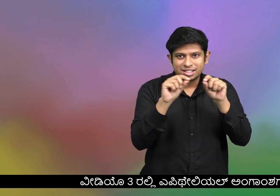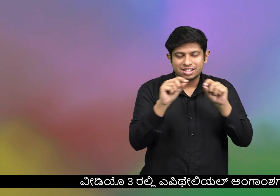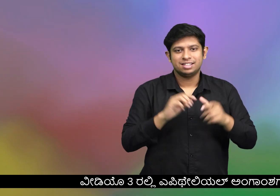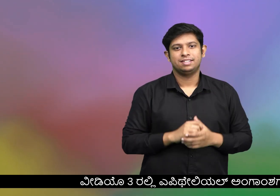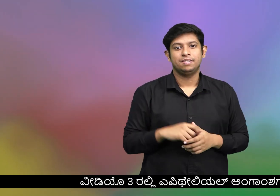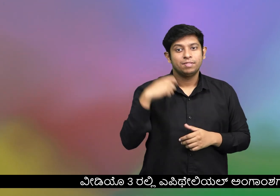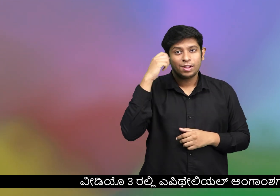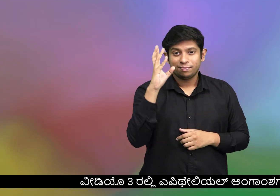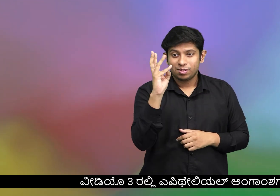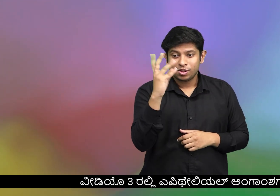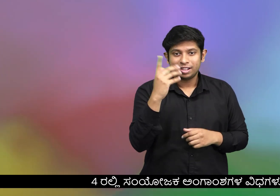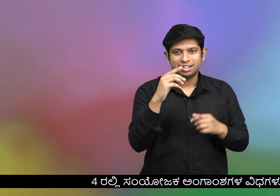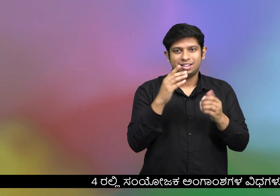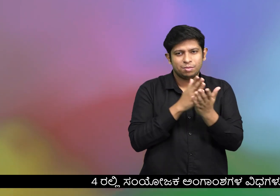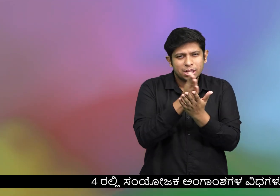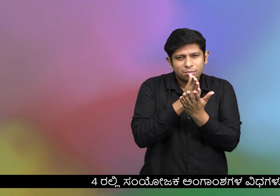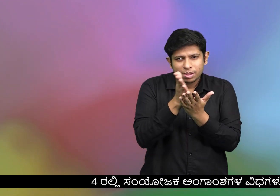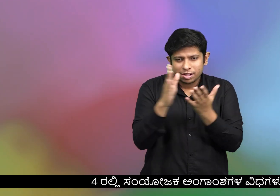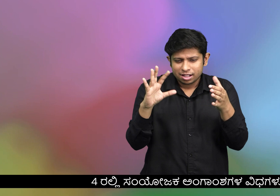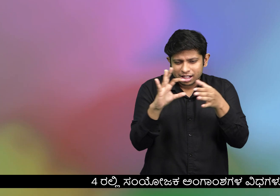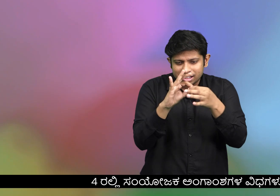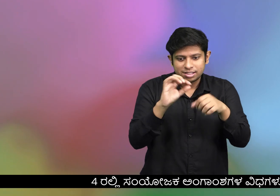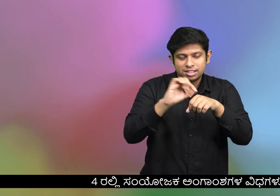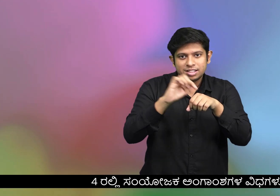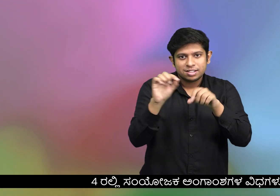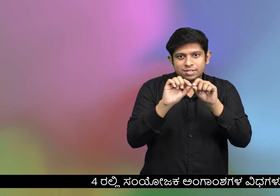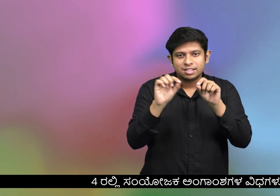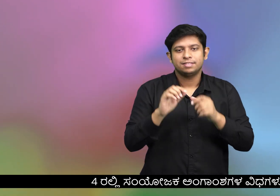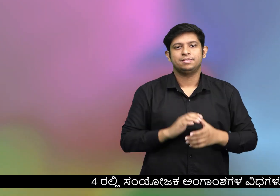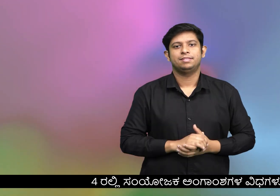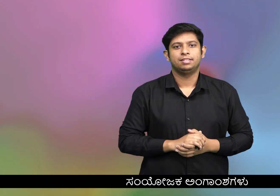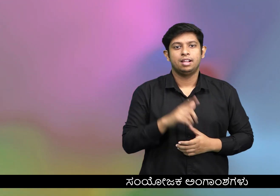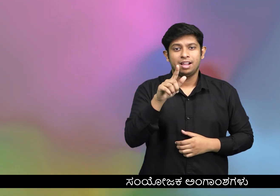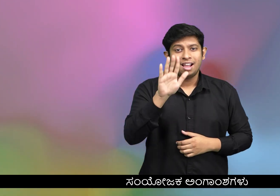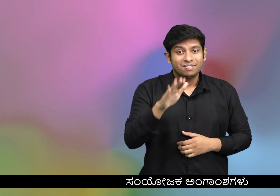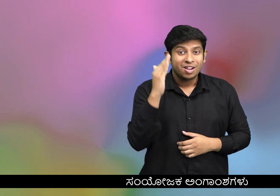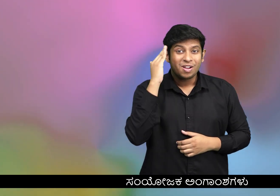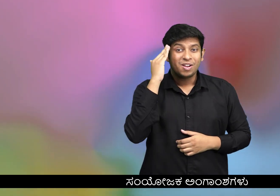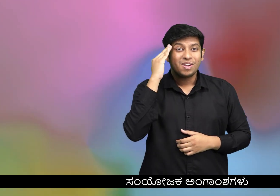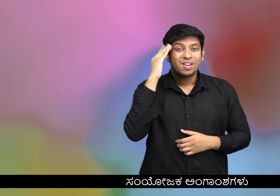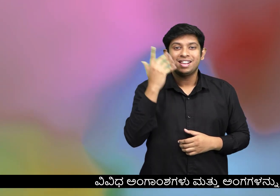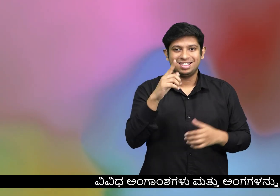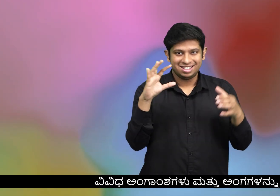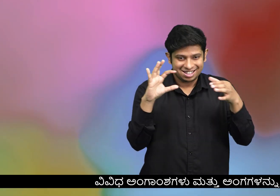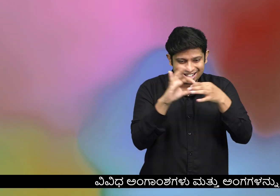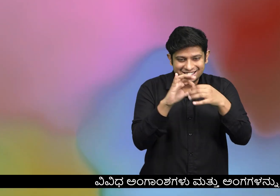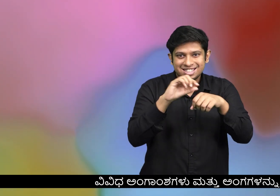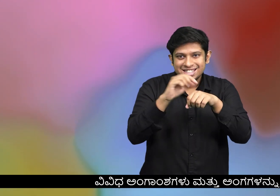ಎಪಿಥಿಯಲ್ ಅಂಗಾಂಶಗಳು, 4ರಲ್ಲಿ ಸಂಯೋಜಕ ಅಂಗಾಂಶಗಳ ವಿಧಗಳು. ಸಂಯೋಜಕ ಅಂಗಾಂಶಗಳು ವಿವಿಧ ಅಂಗಾಂಶಗಳು